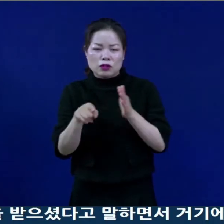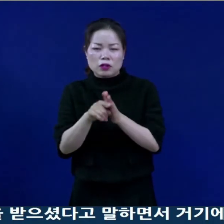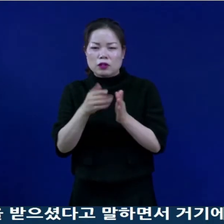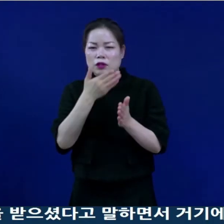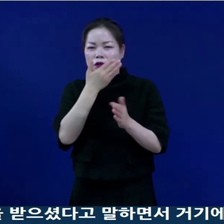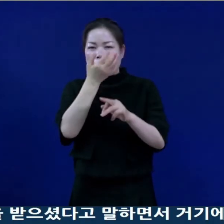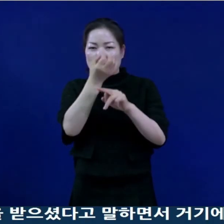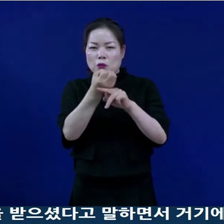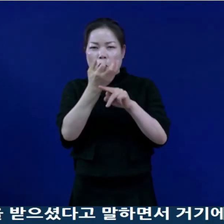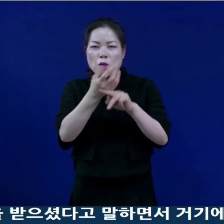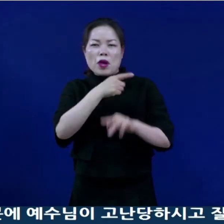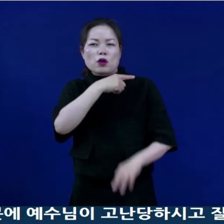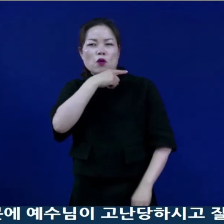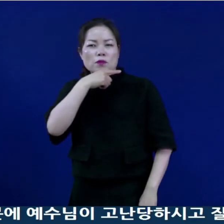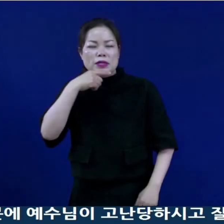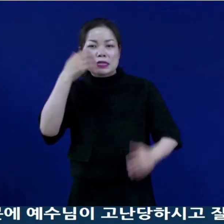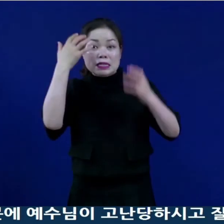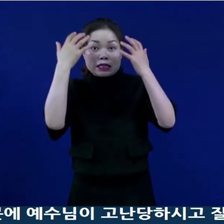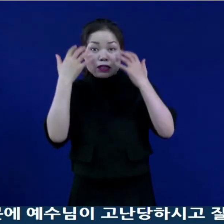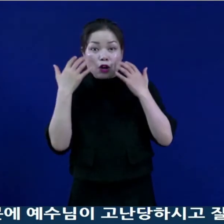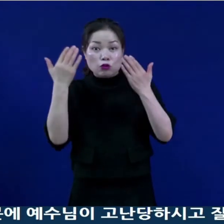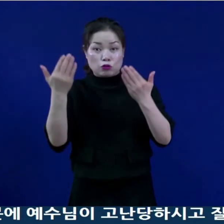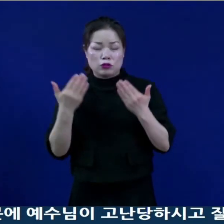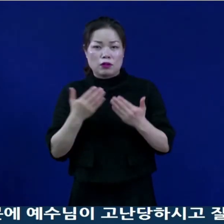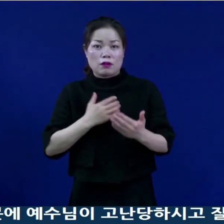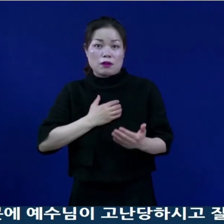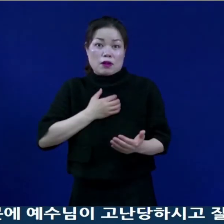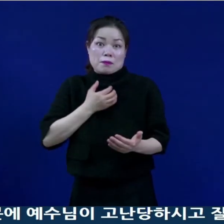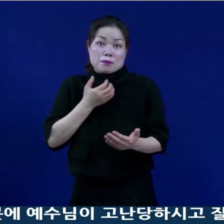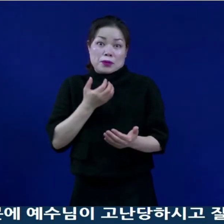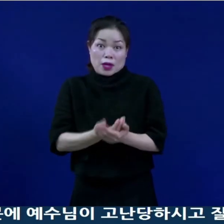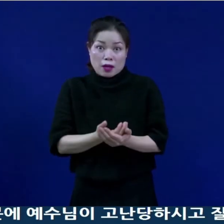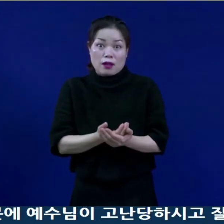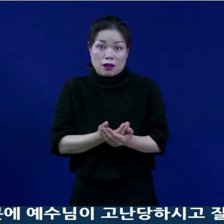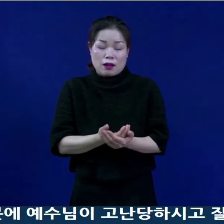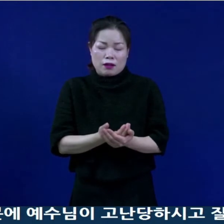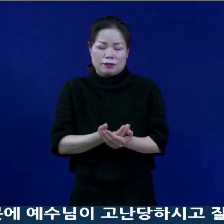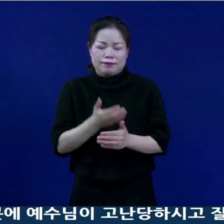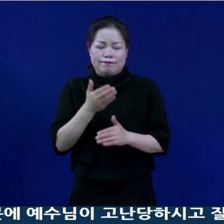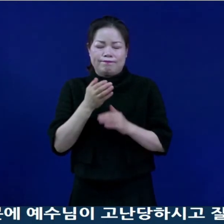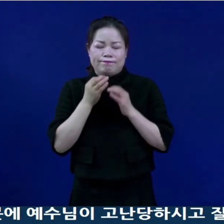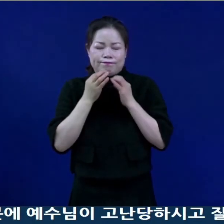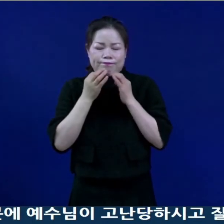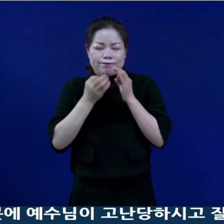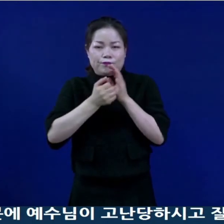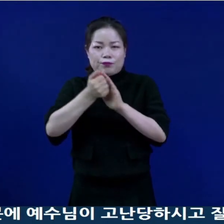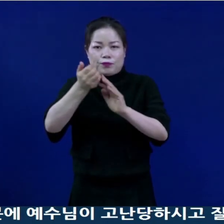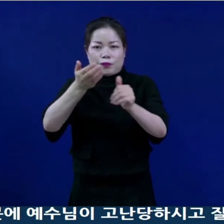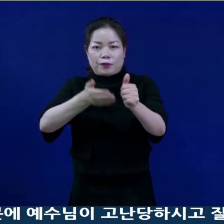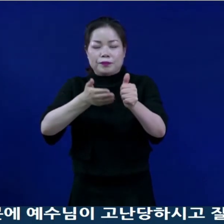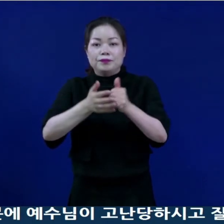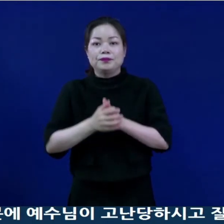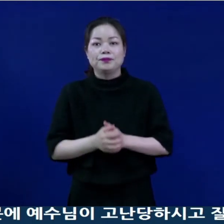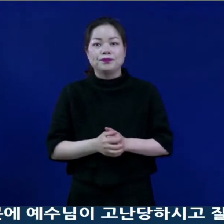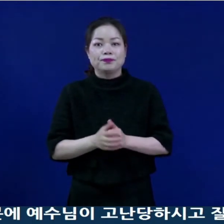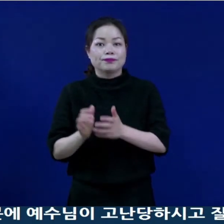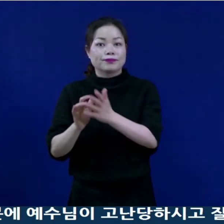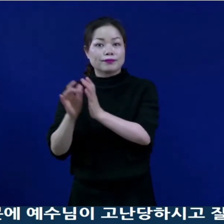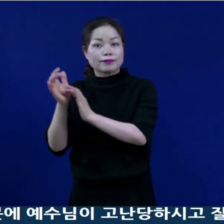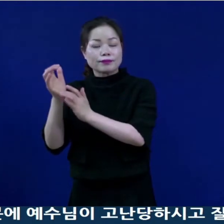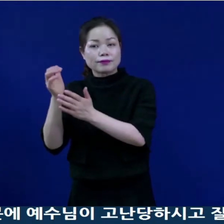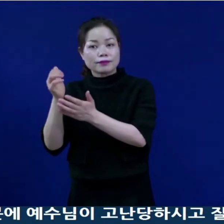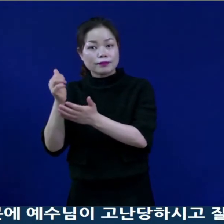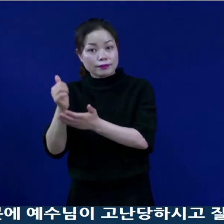피를 흘려주셨다는 그 사실에 여러분 감격할 수 있기를 간절히 소망합니다. 예수님께서